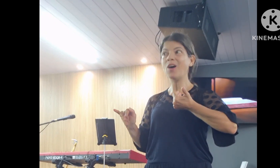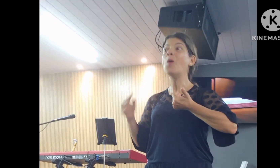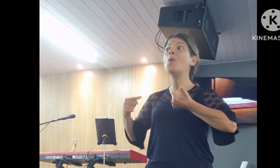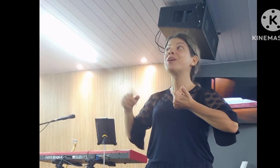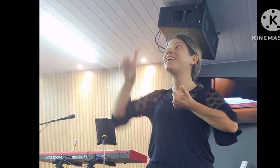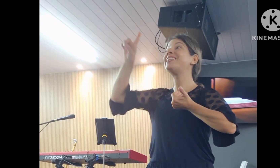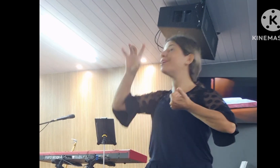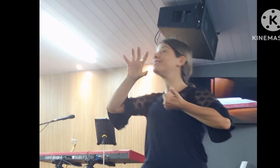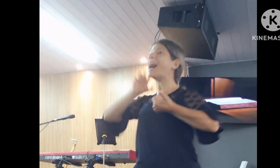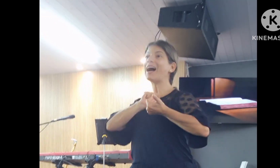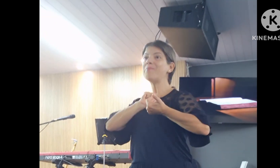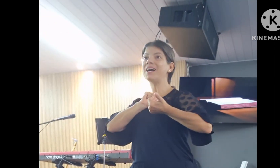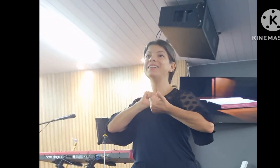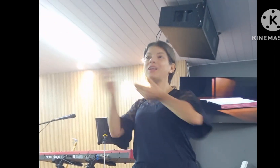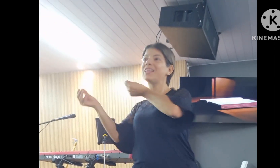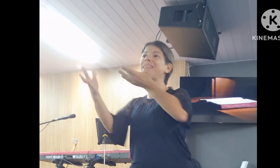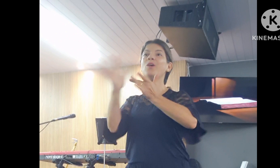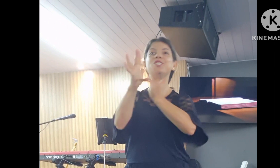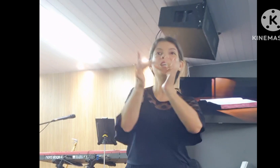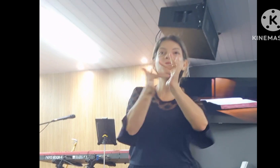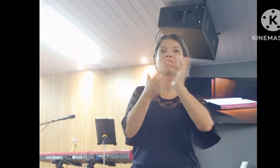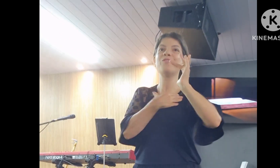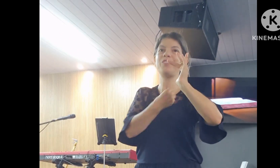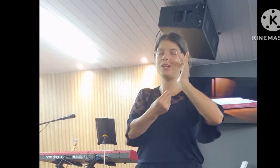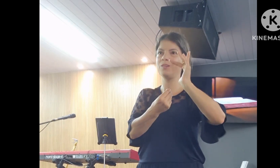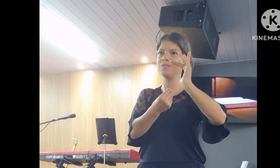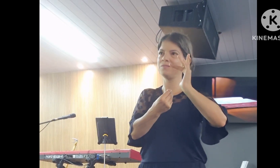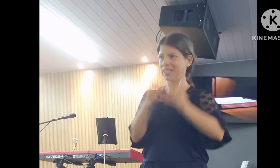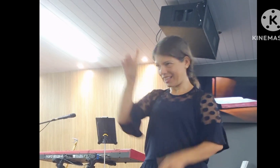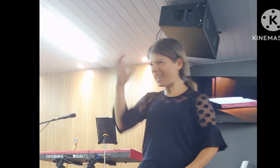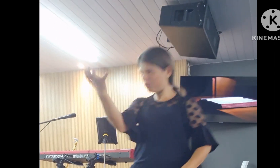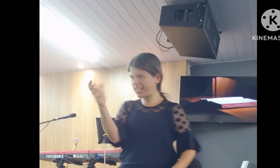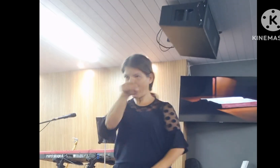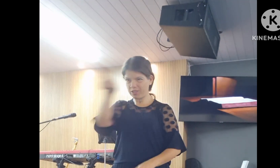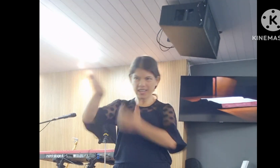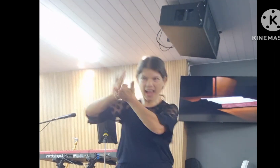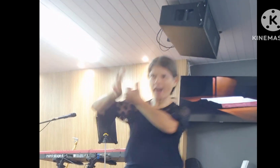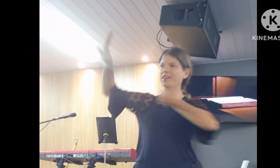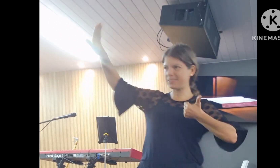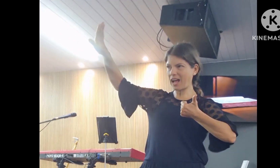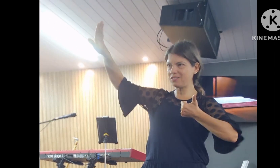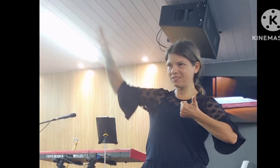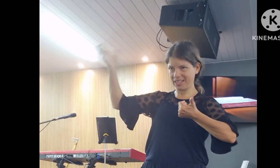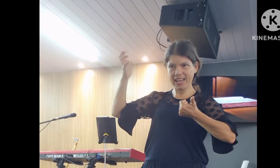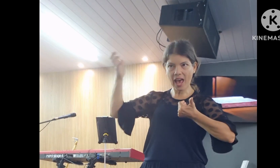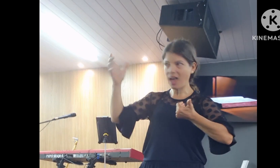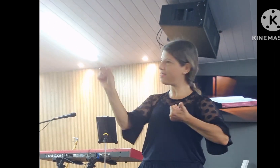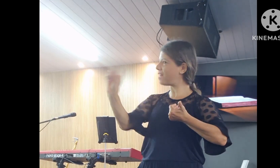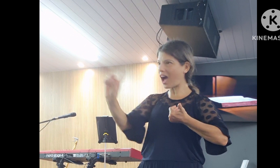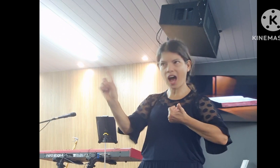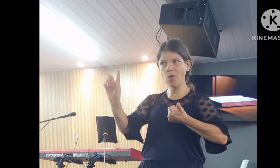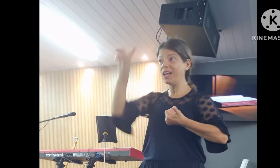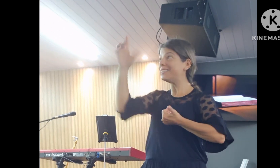Mas Deus, como Deus amou você, Ele não podia deixar você afastado, separado.